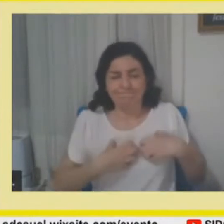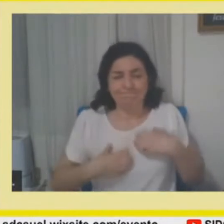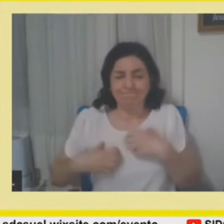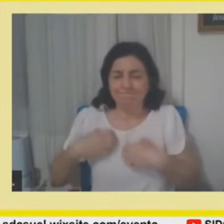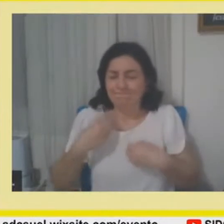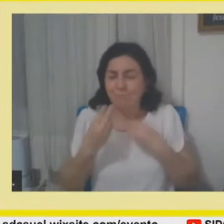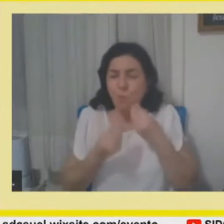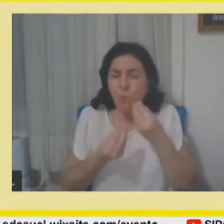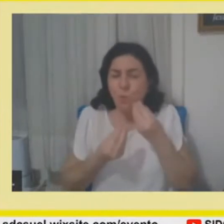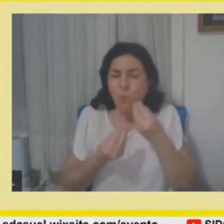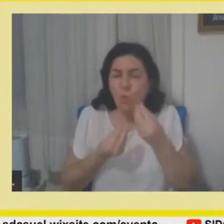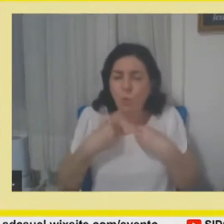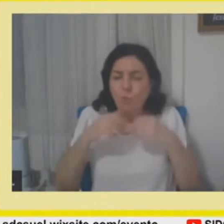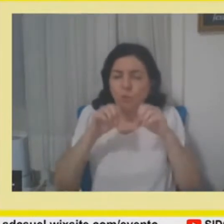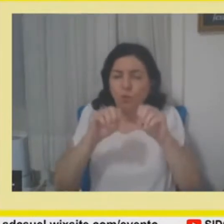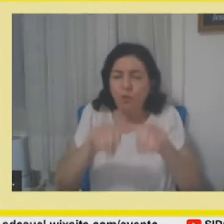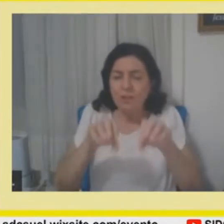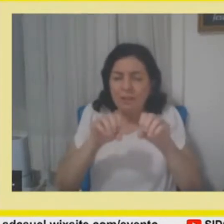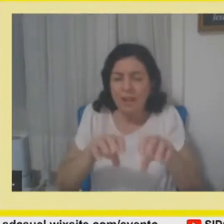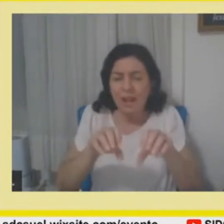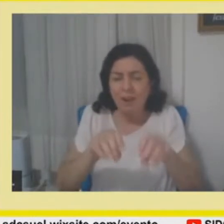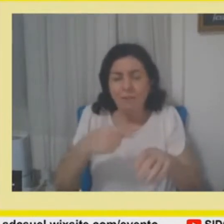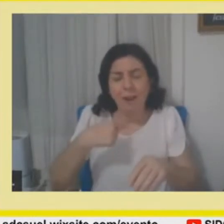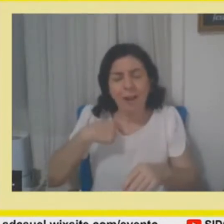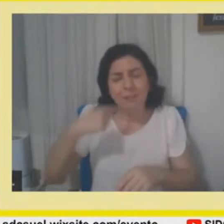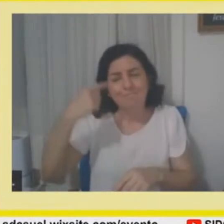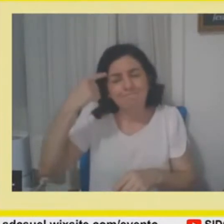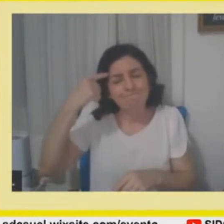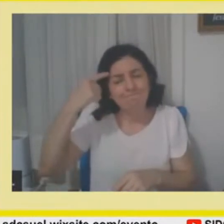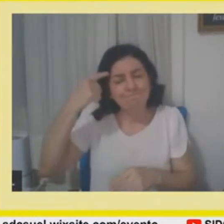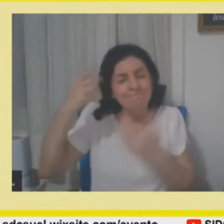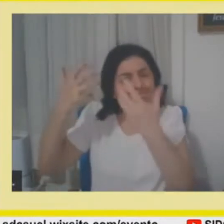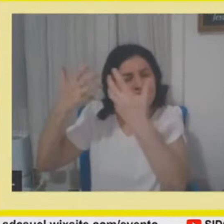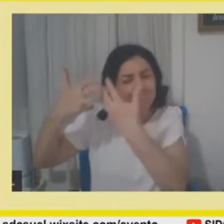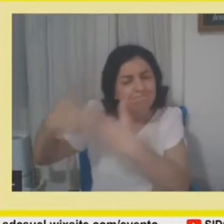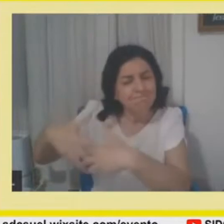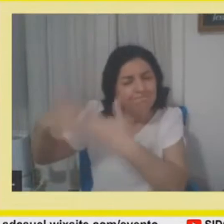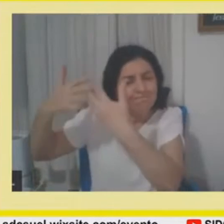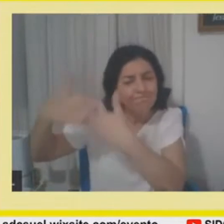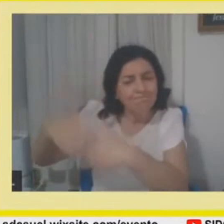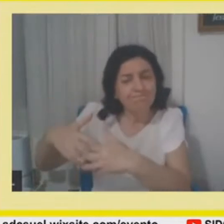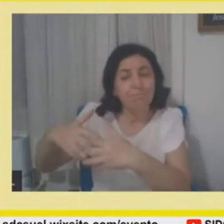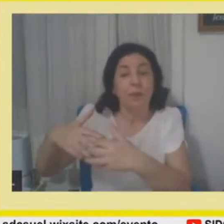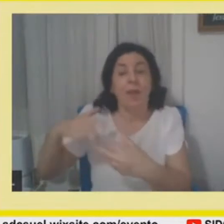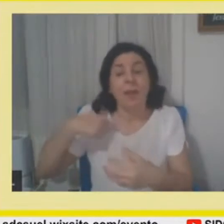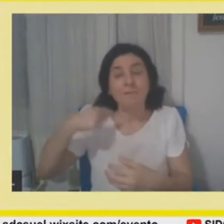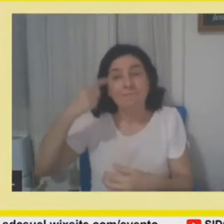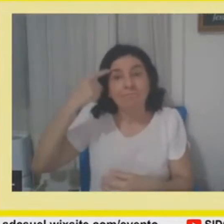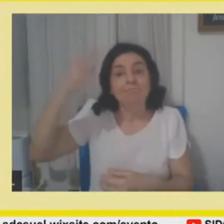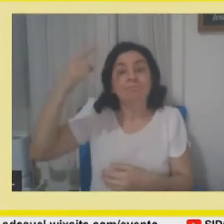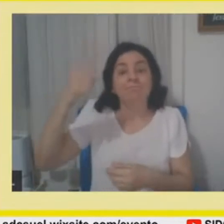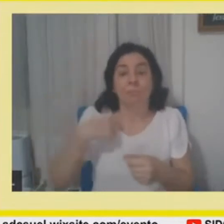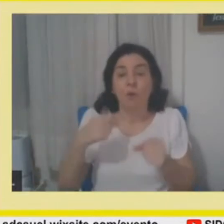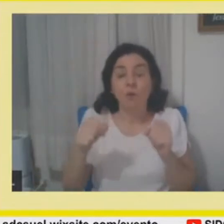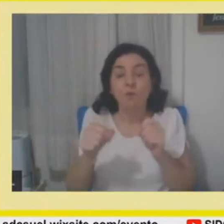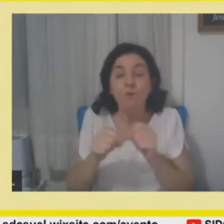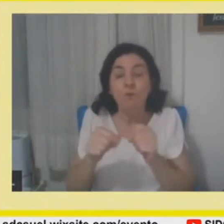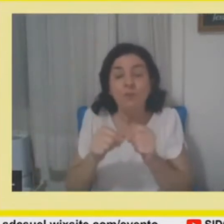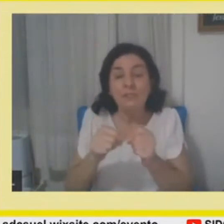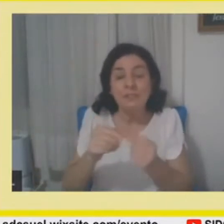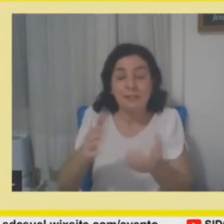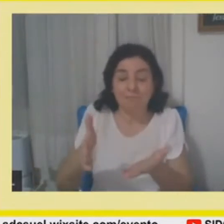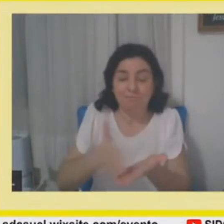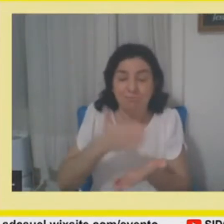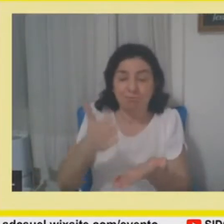E os alunos não conheciam as palavras, eu fiquei angustiada, pensando, nossa, mas como eu vou ensinar para esses alunos? Eu